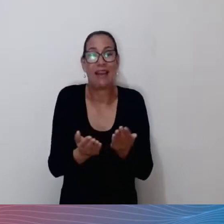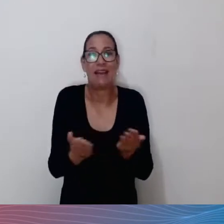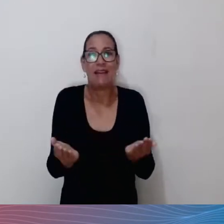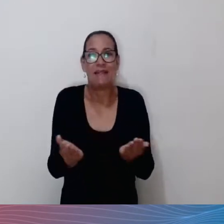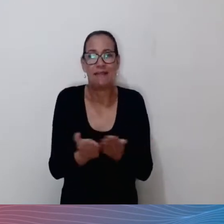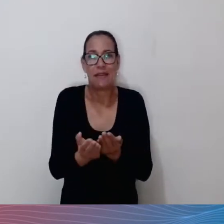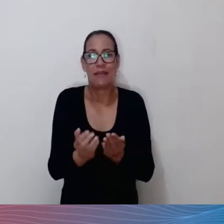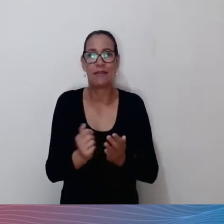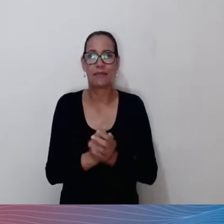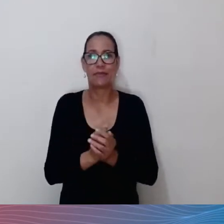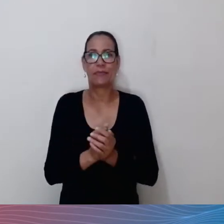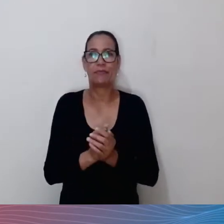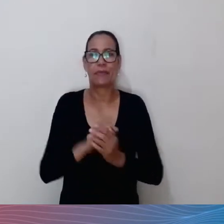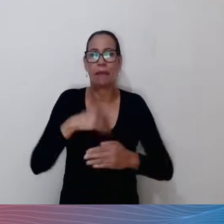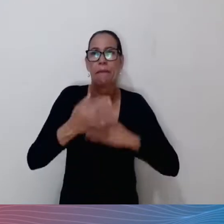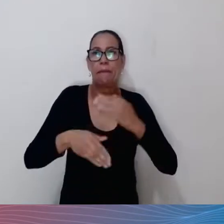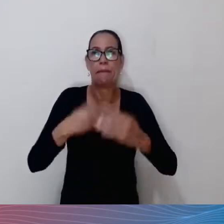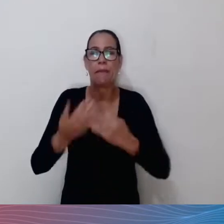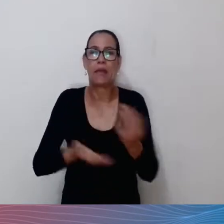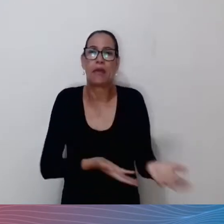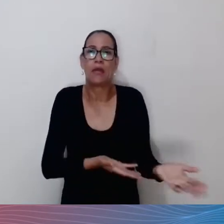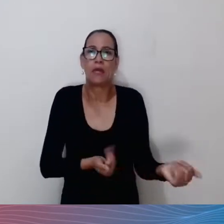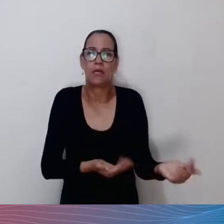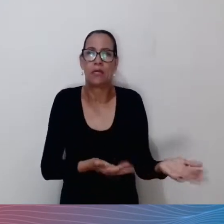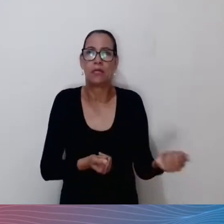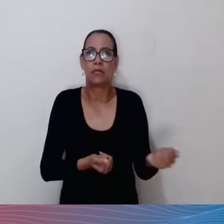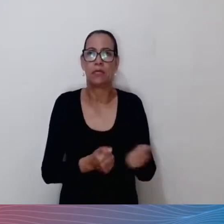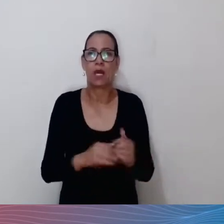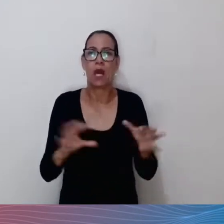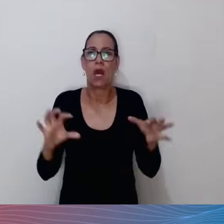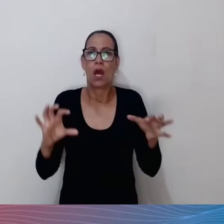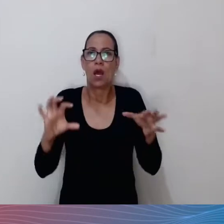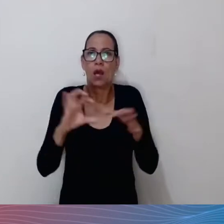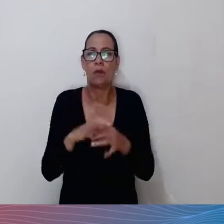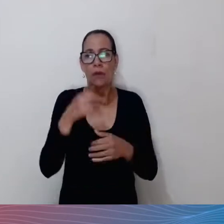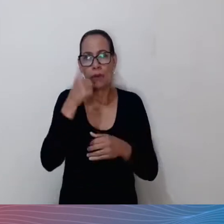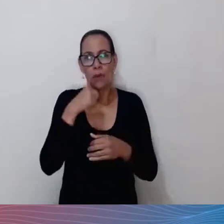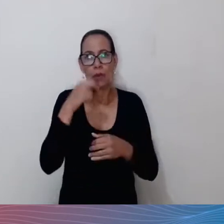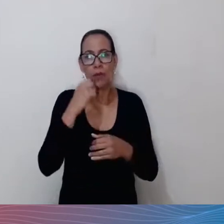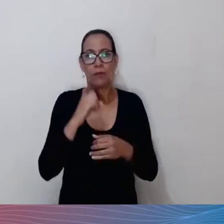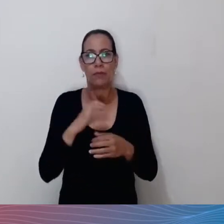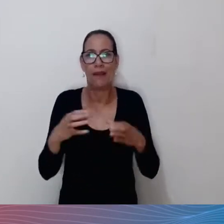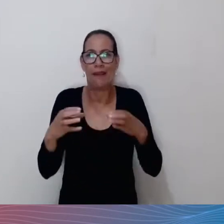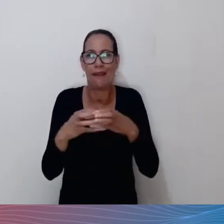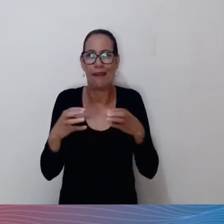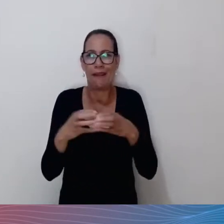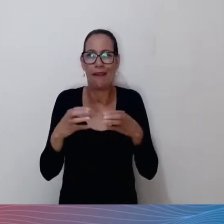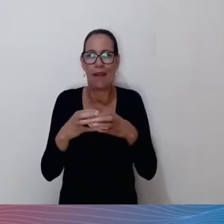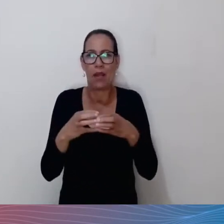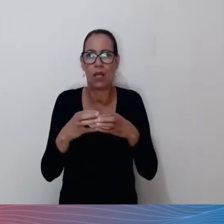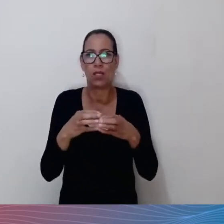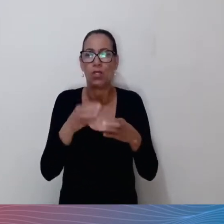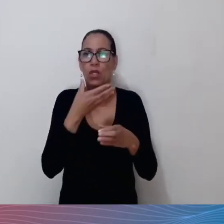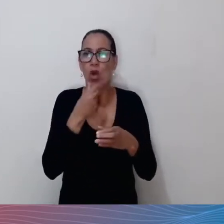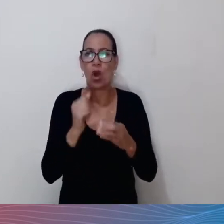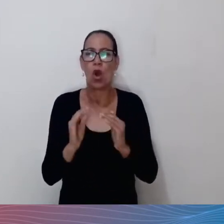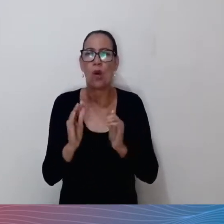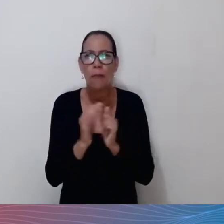das mulheres e a rede dos homens, né, de oração, tudo isso, irmãos,